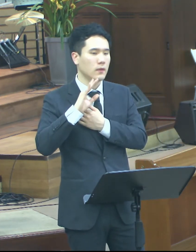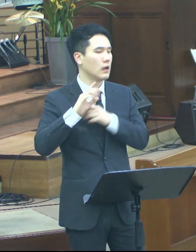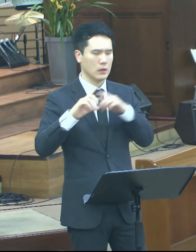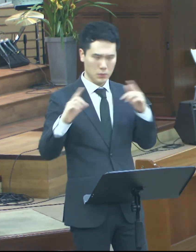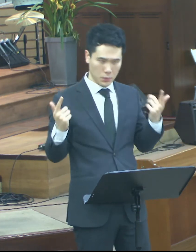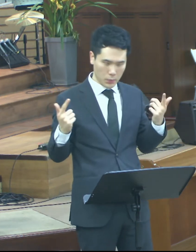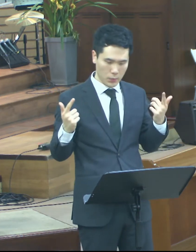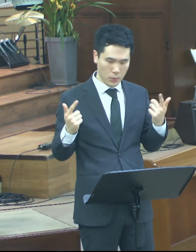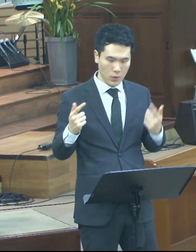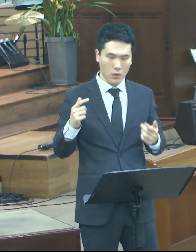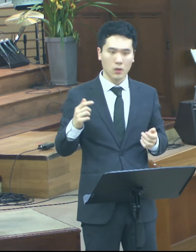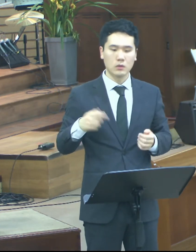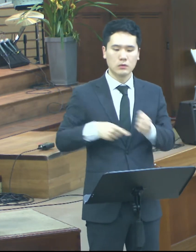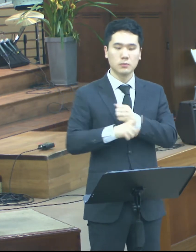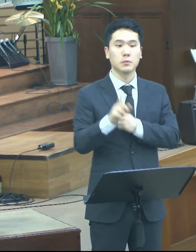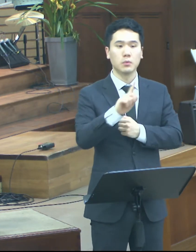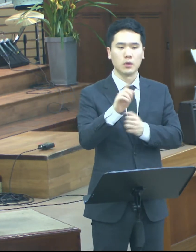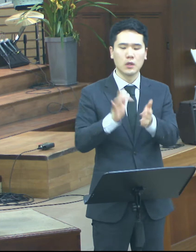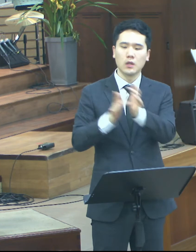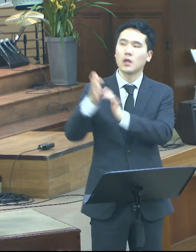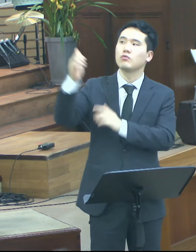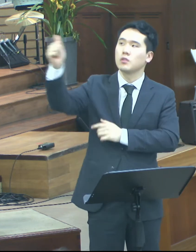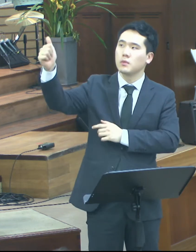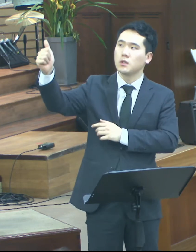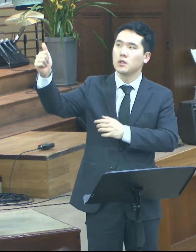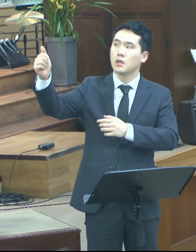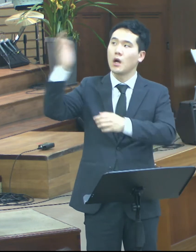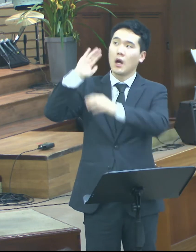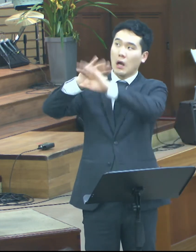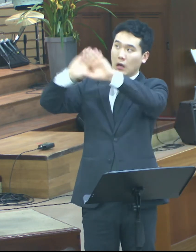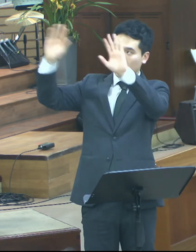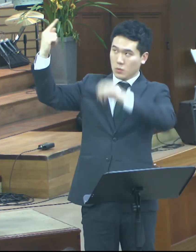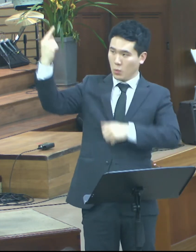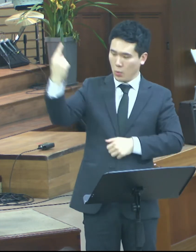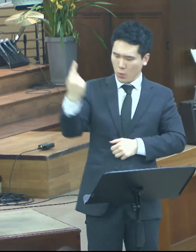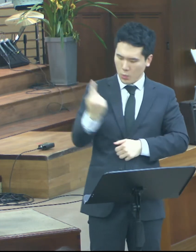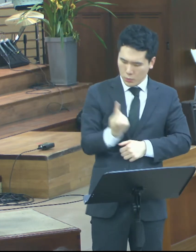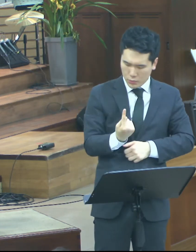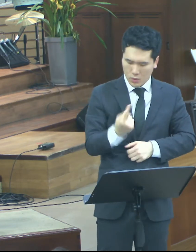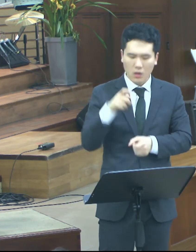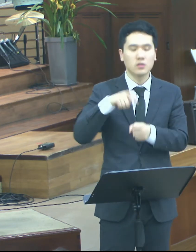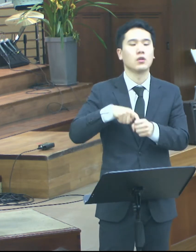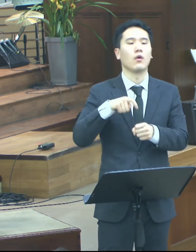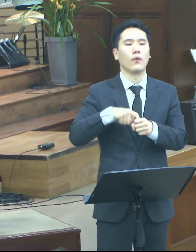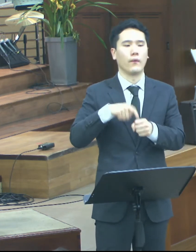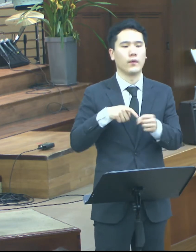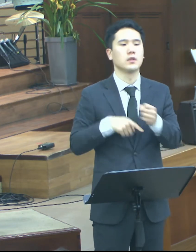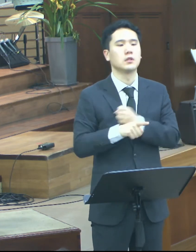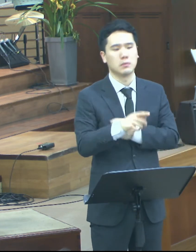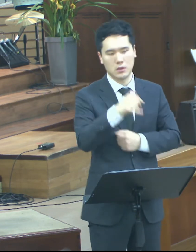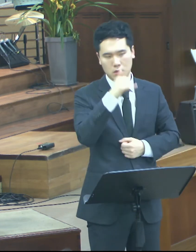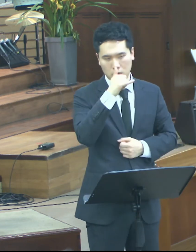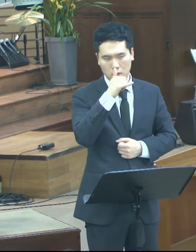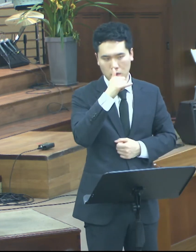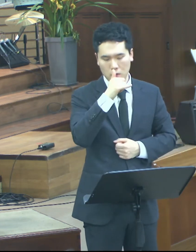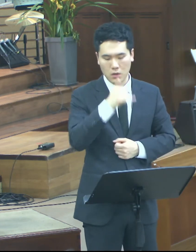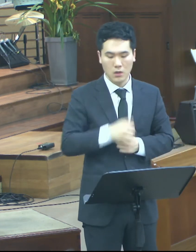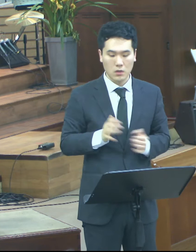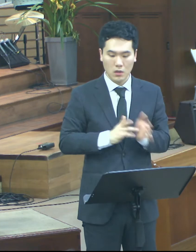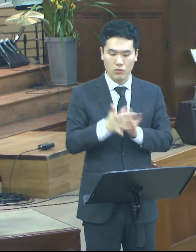신령한 떡이라는 거예요. 예수님을 먹어야 생명이 유지된다. 하나님께 순종하면서 살 수 있다.